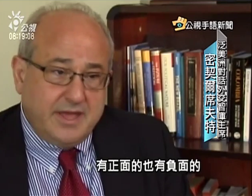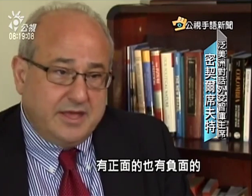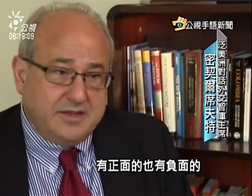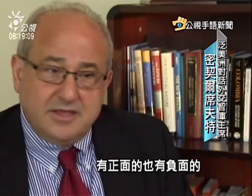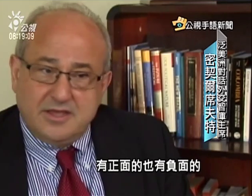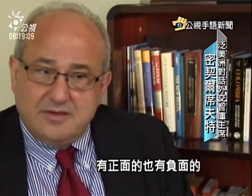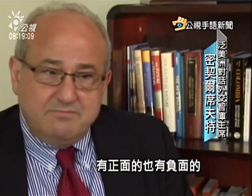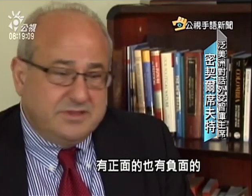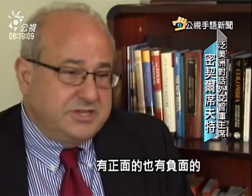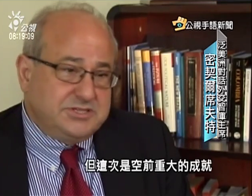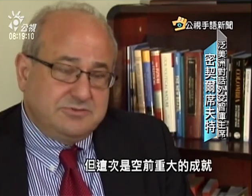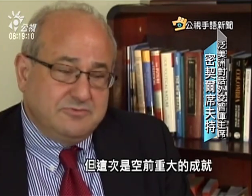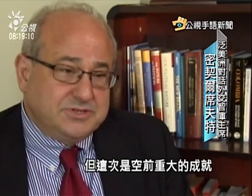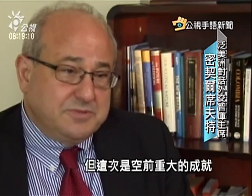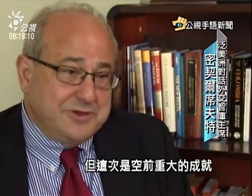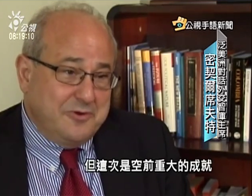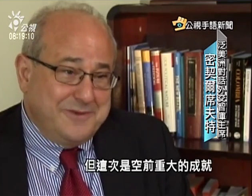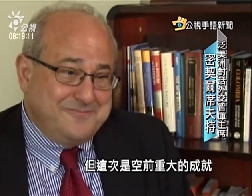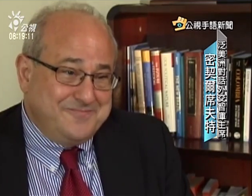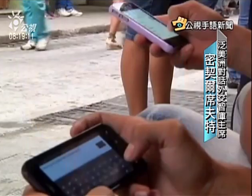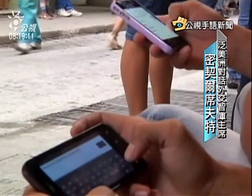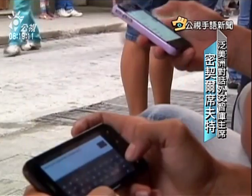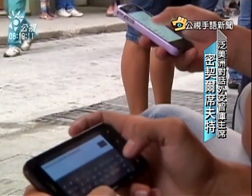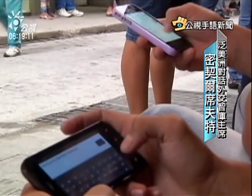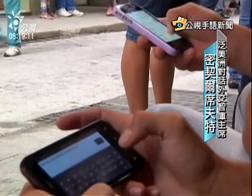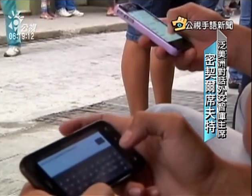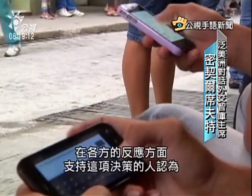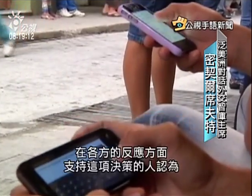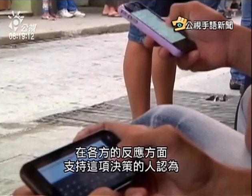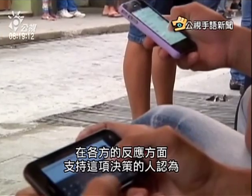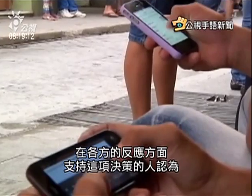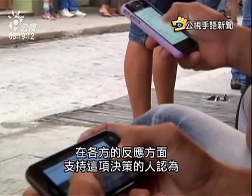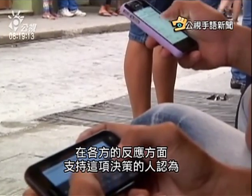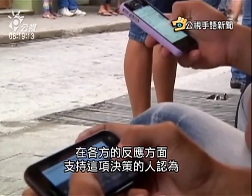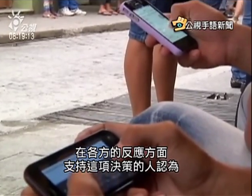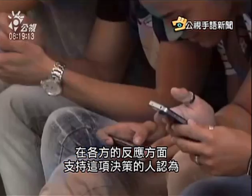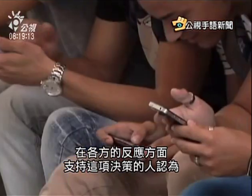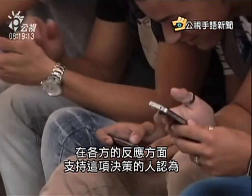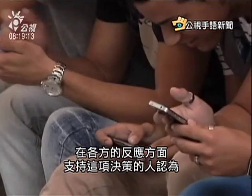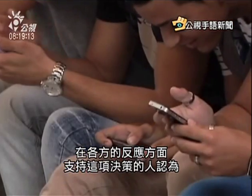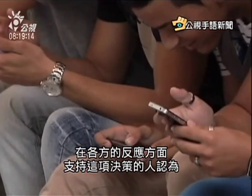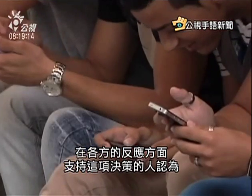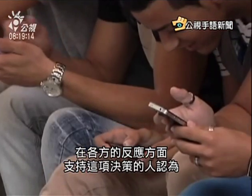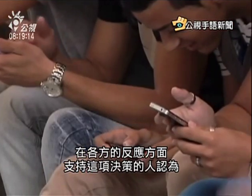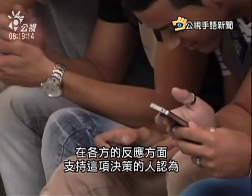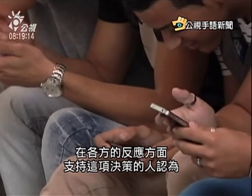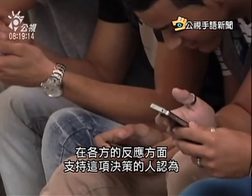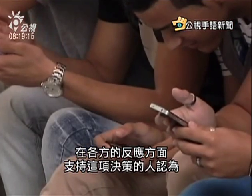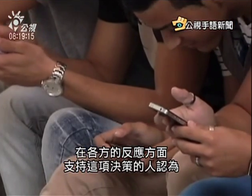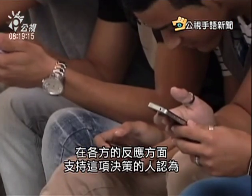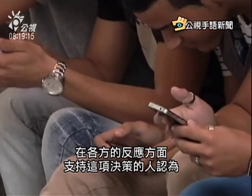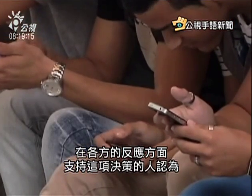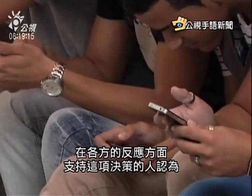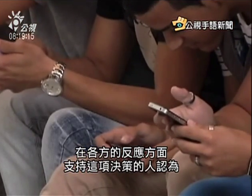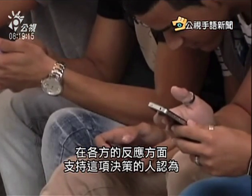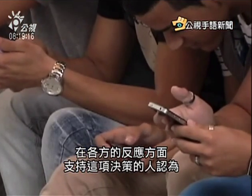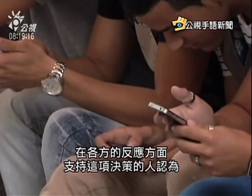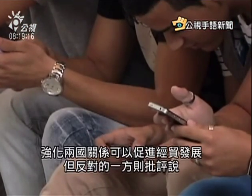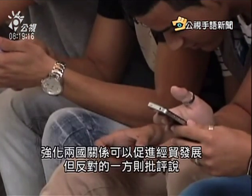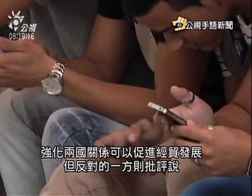bad, but this was the big one. 在各方的反应方面，支持这项决策的人认为，强化两国